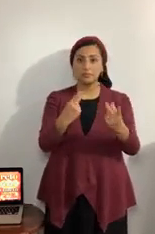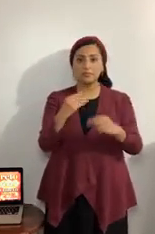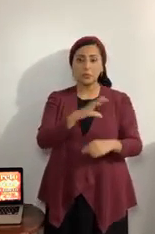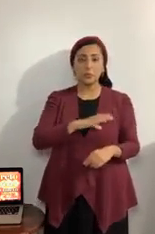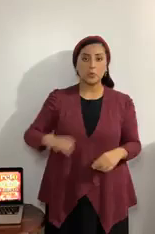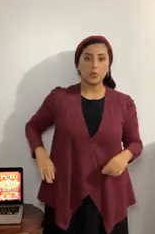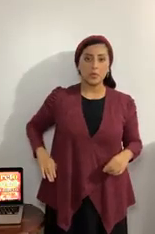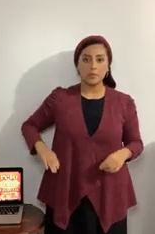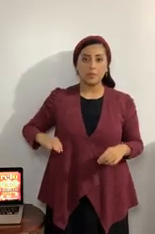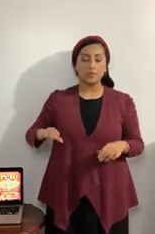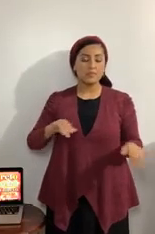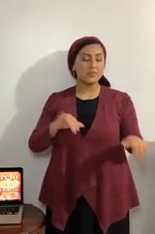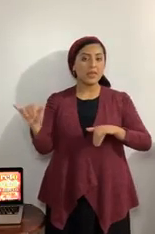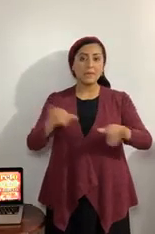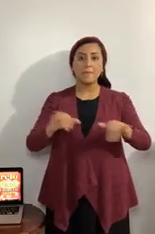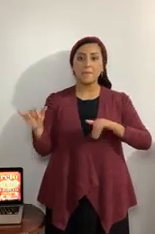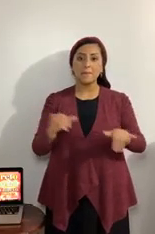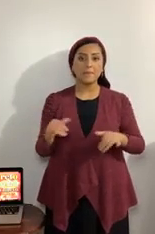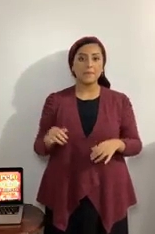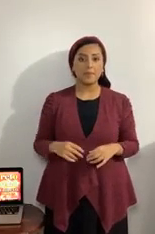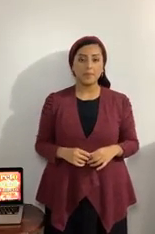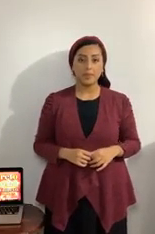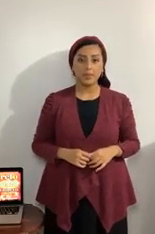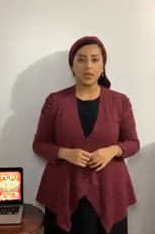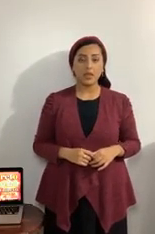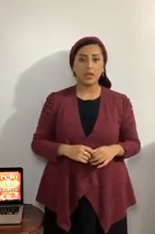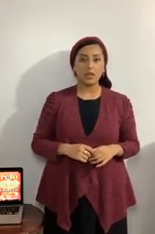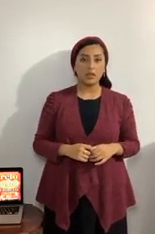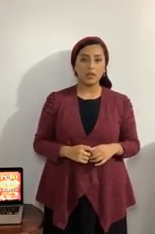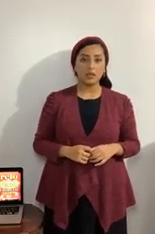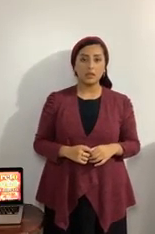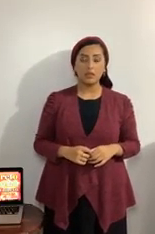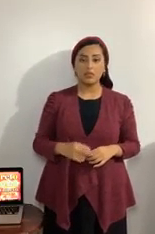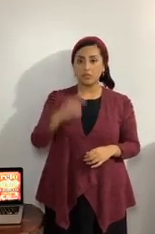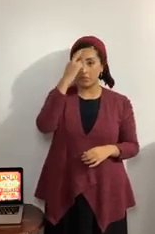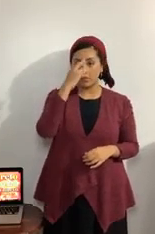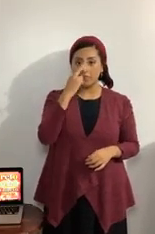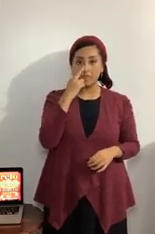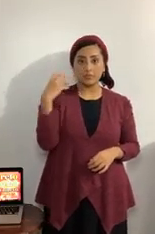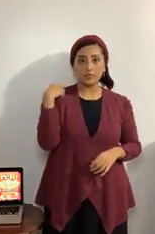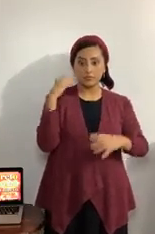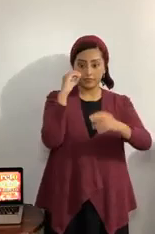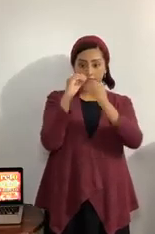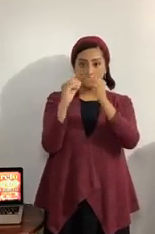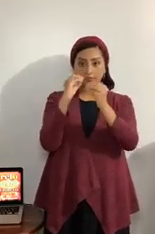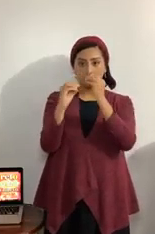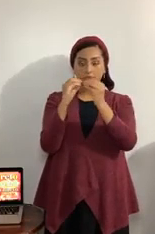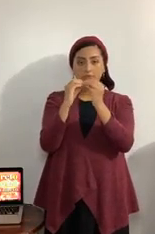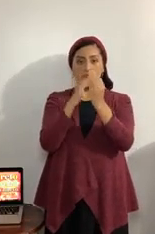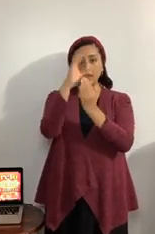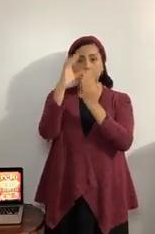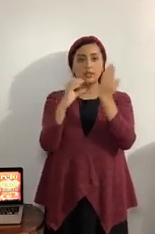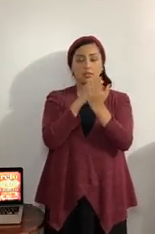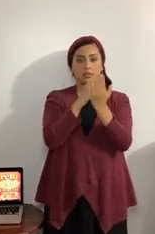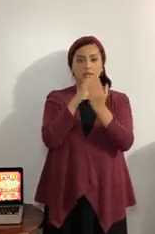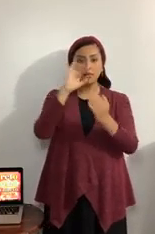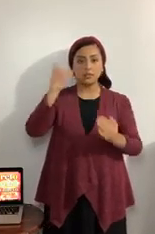Están igual. Julio César, el emperador romano, confeccionó el calendario juliano poniendo a